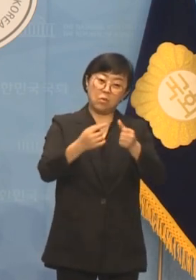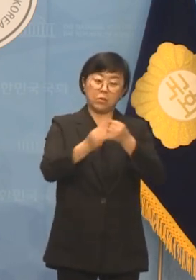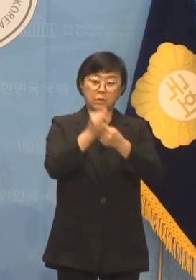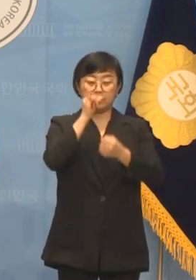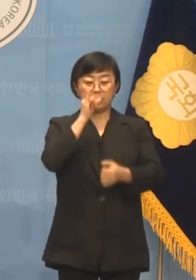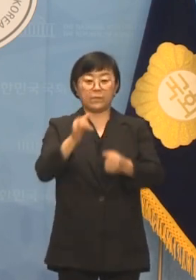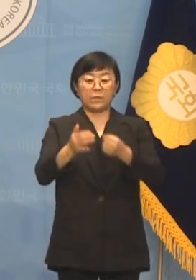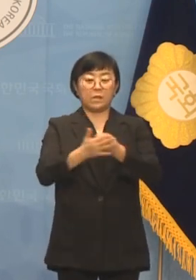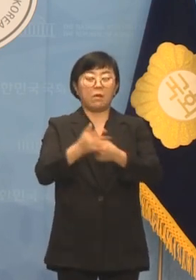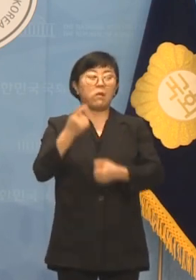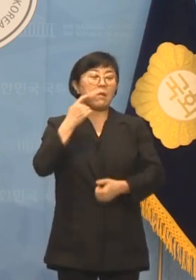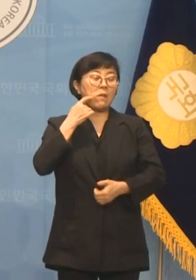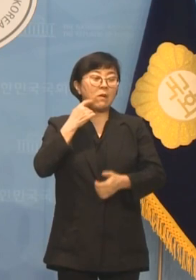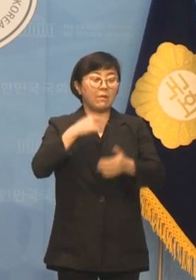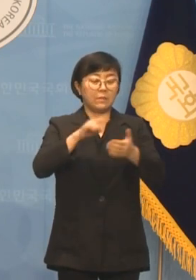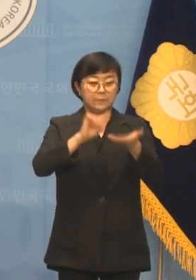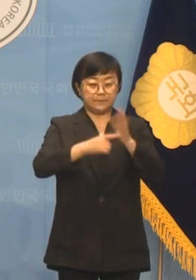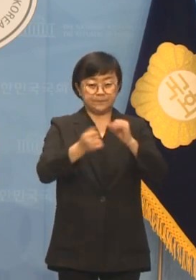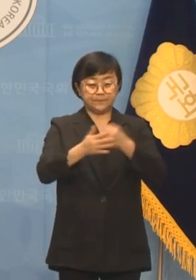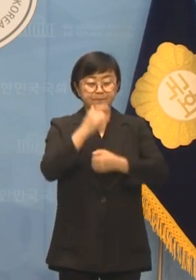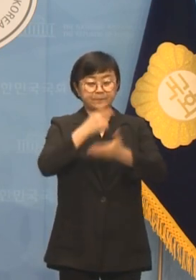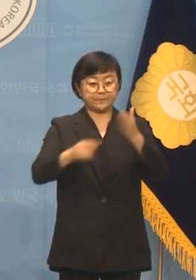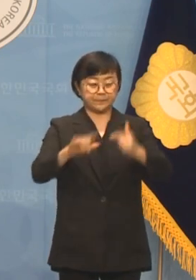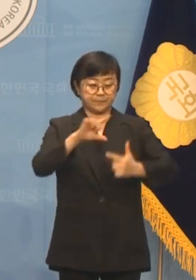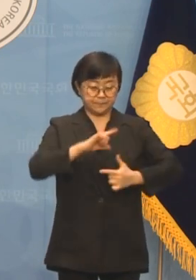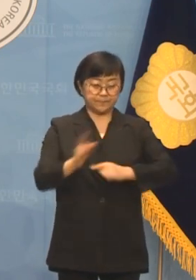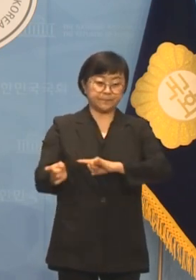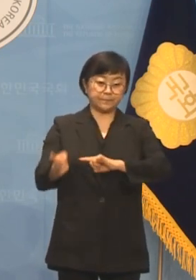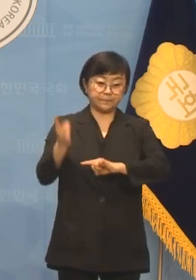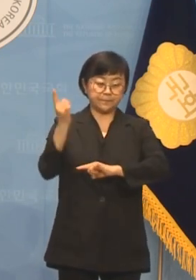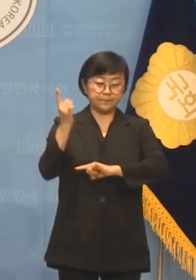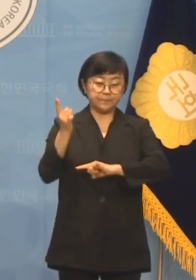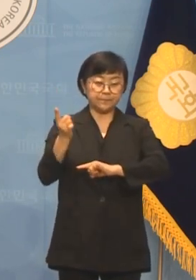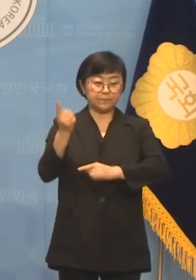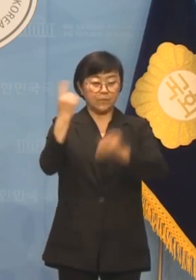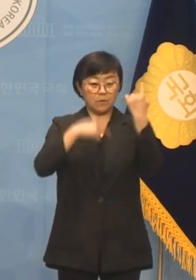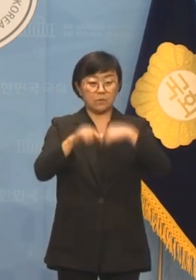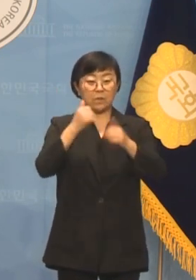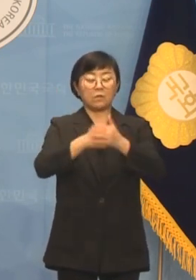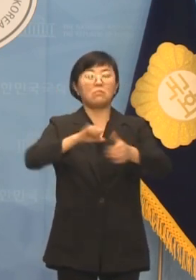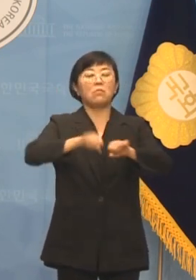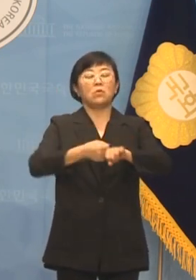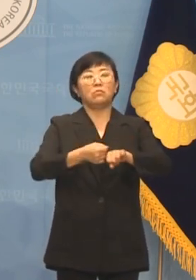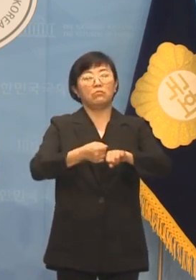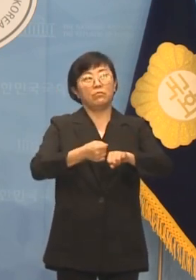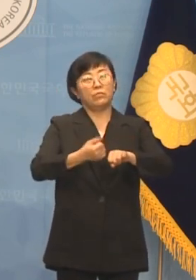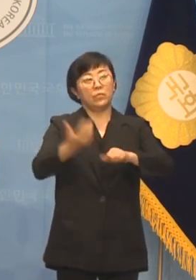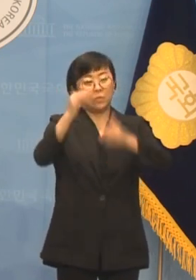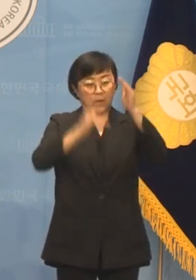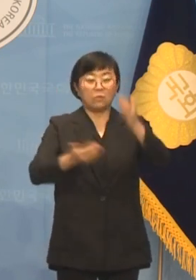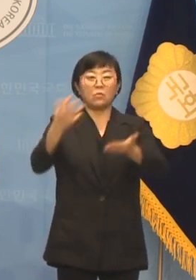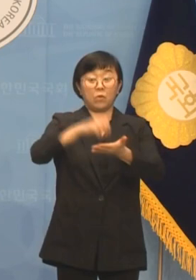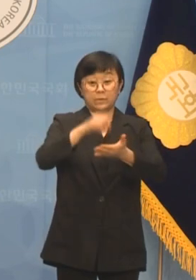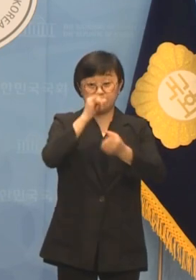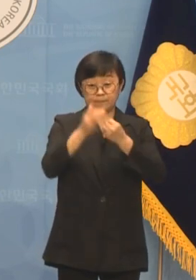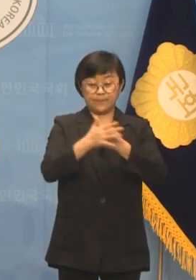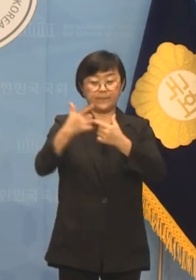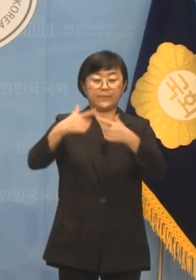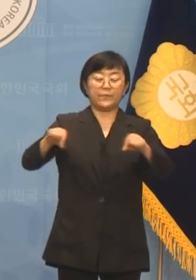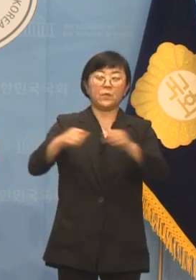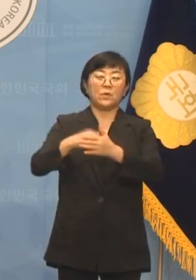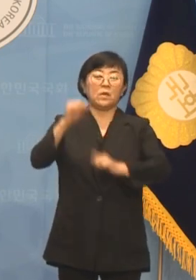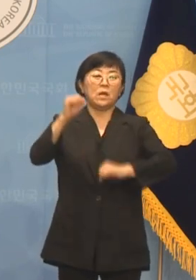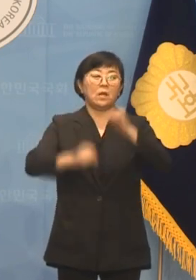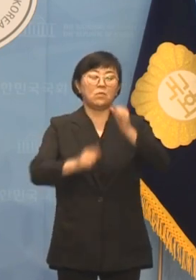또는 허위사실을 적시해 피해자의 명예를 훼손하면 처벌하는 내용도 담고 있습니다. 일본의